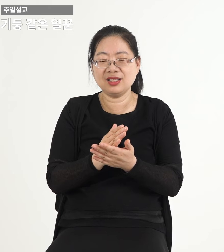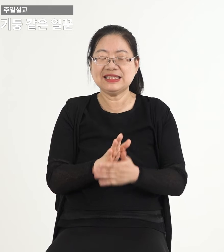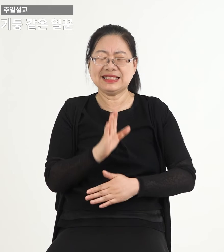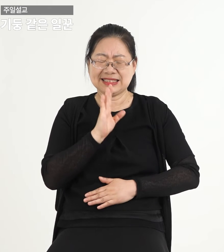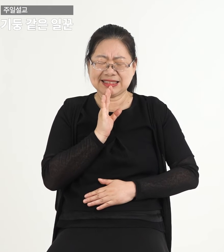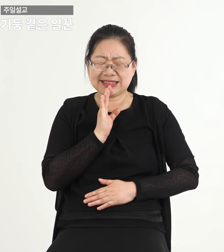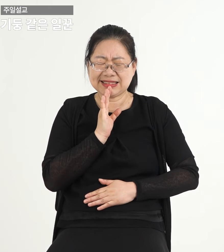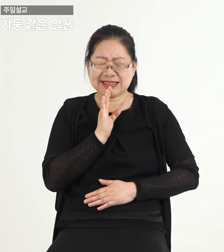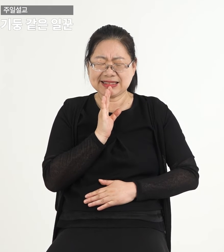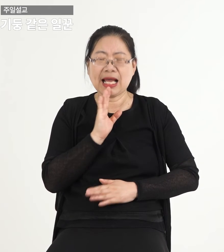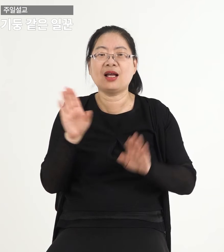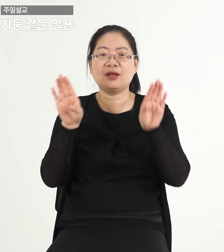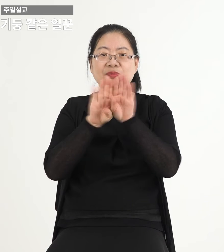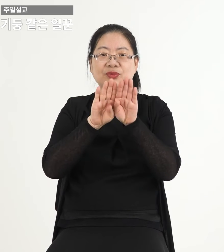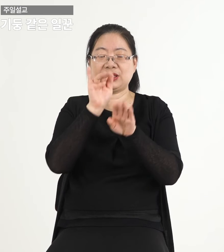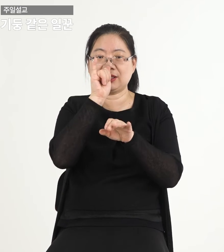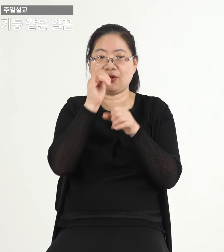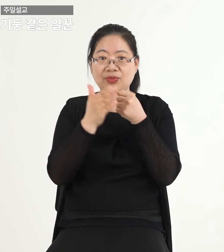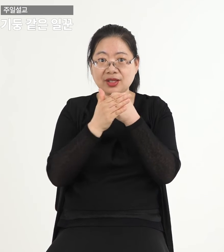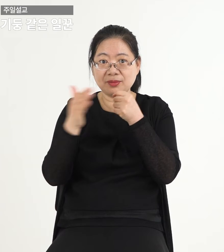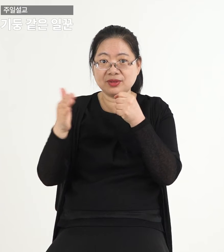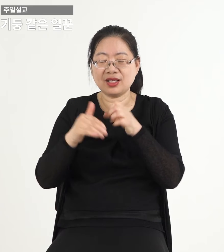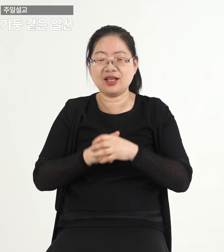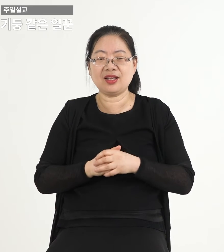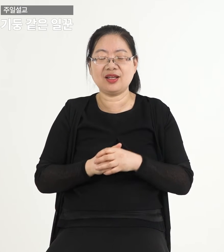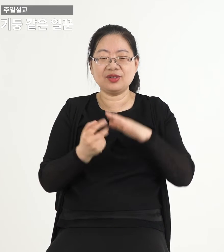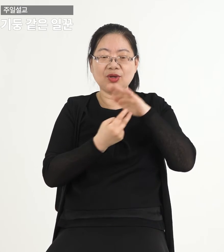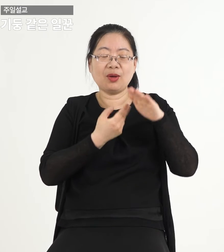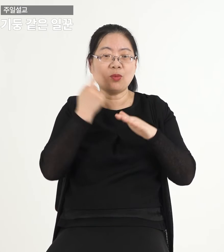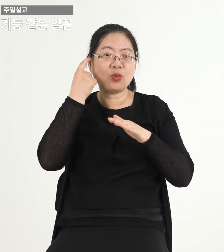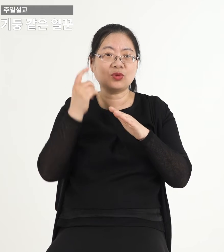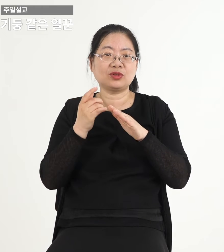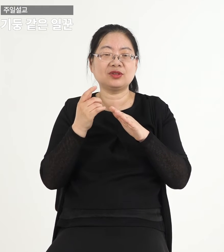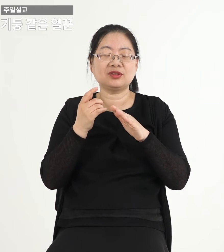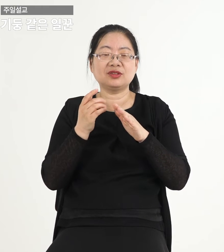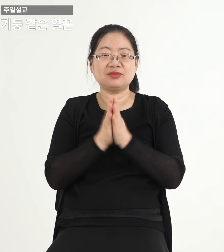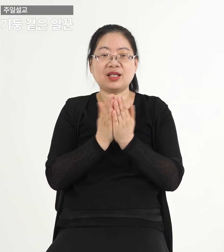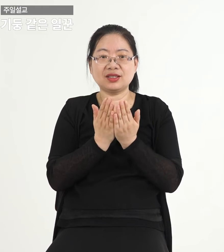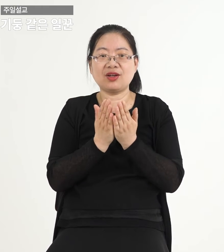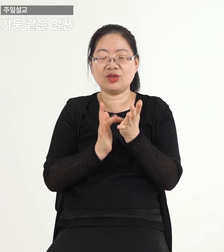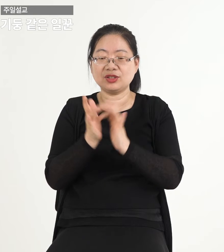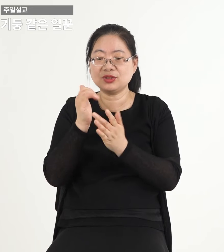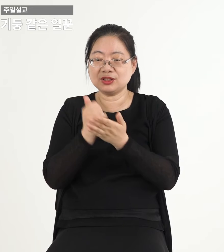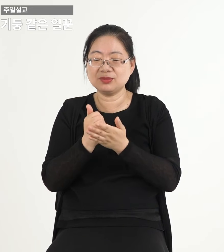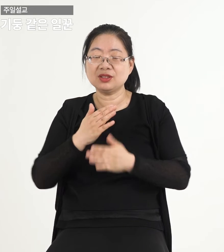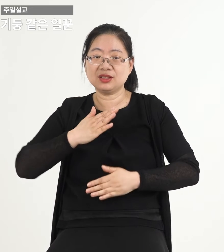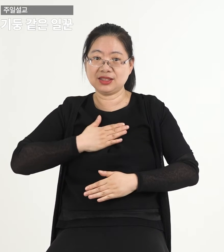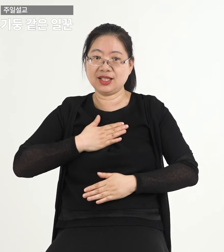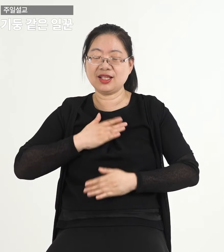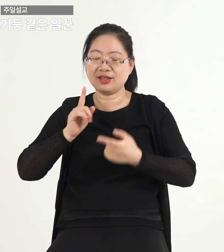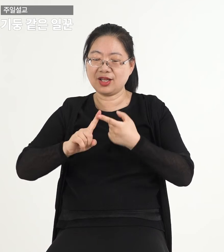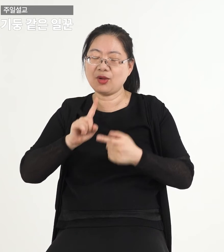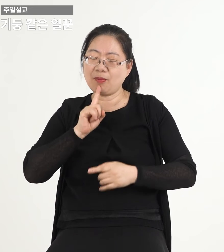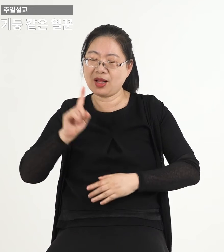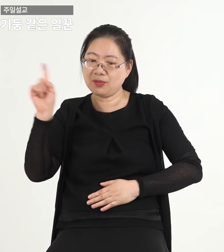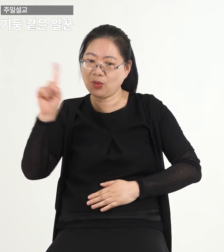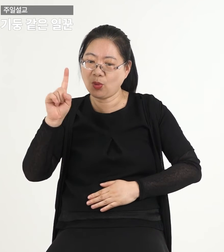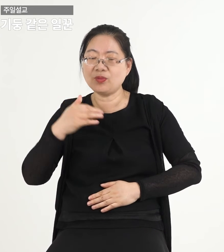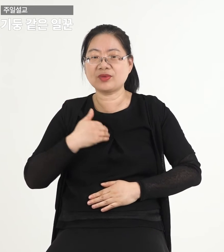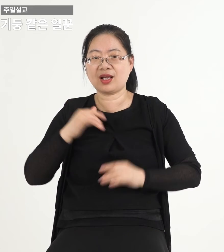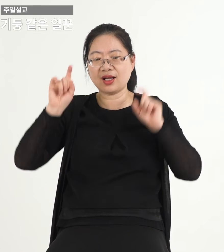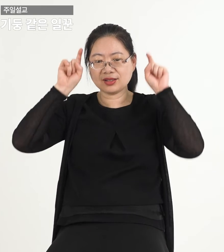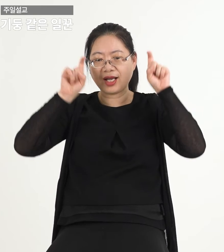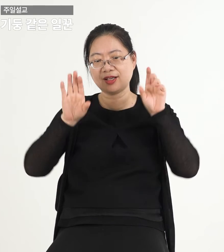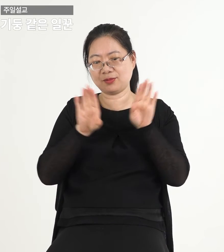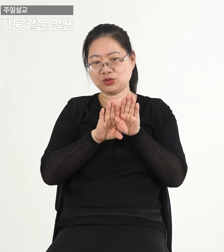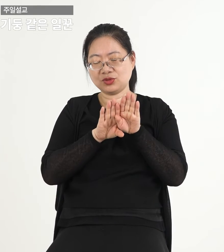그래서 예수님은 요한복음에서 자기를 가리켜 뭐라고 소개했죠? 내가 양의 문이다. 이 문으로